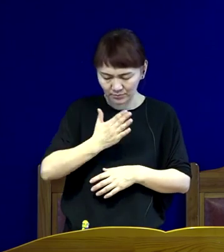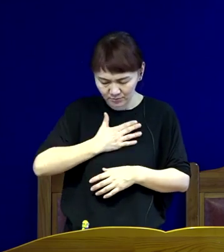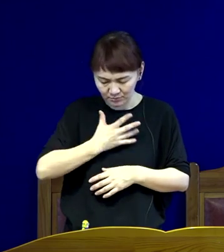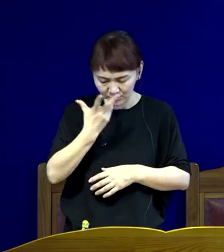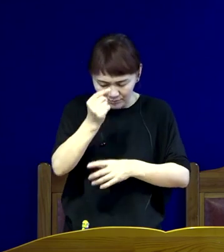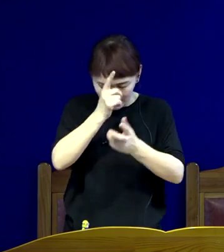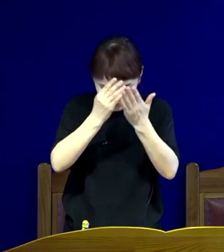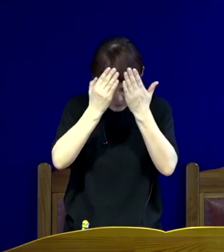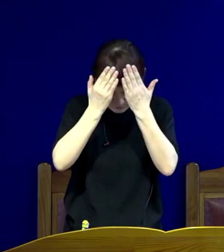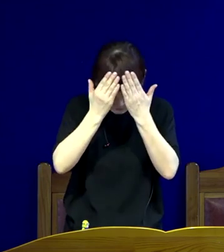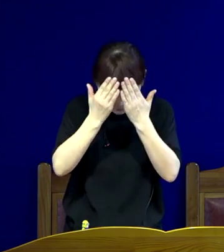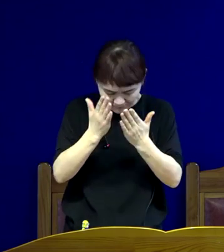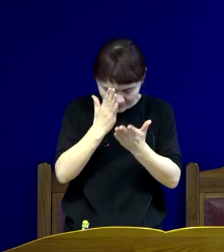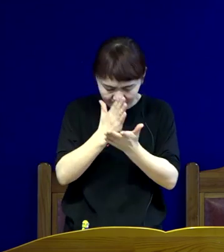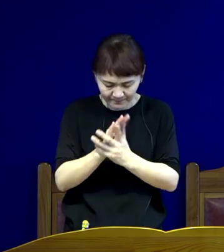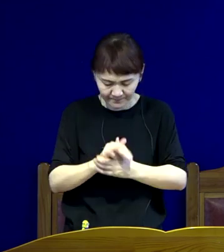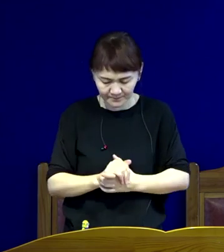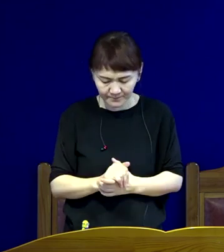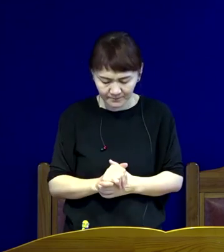байна.